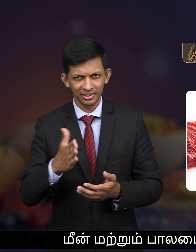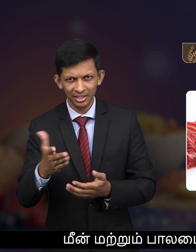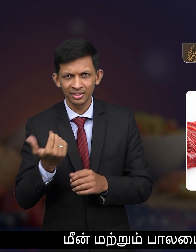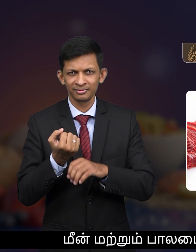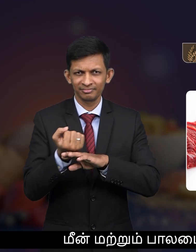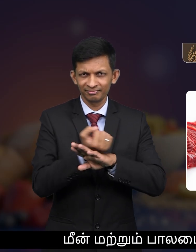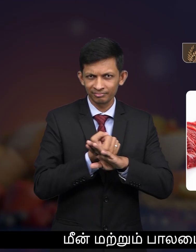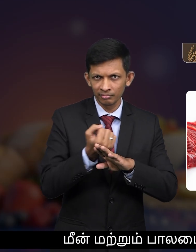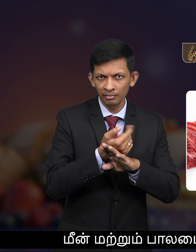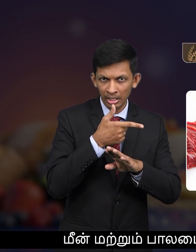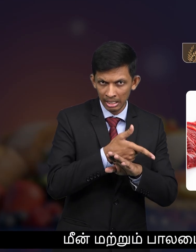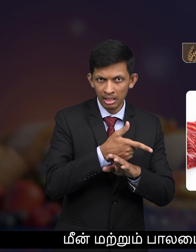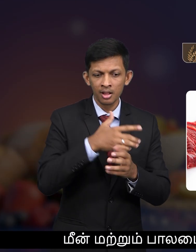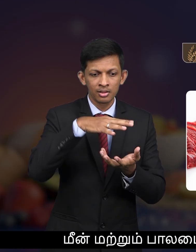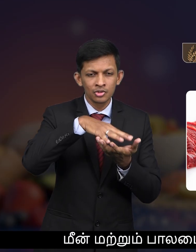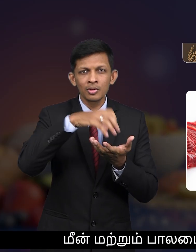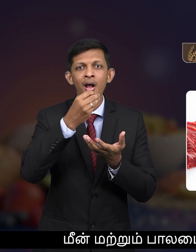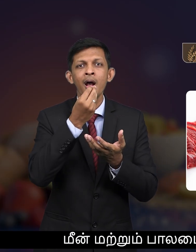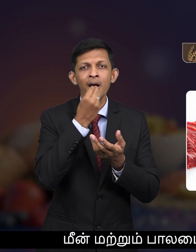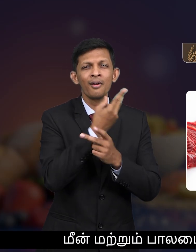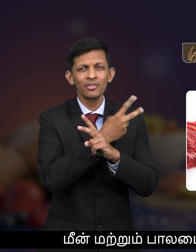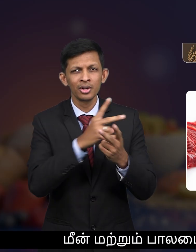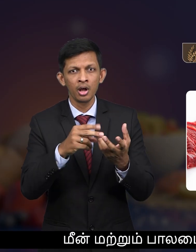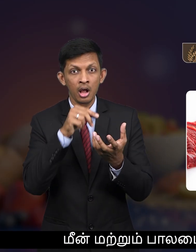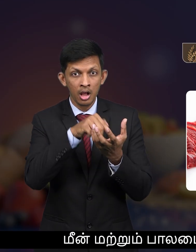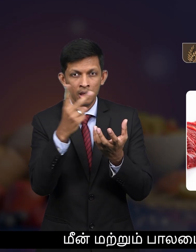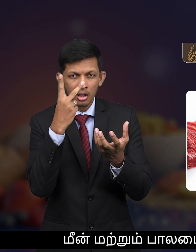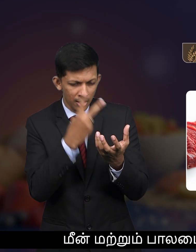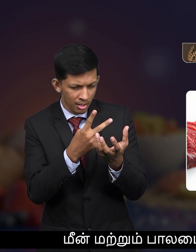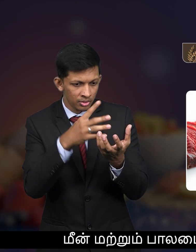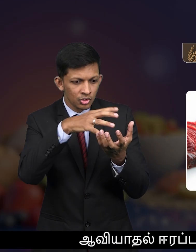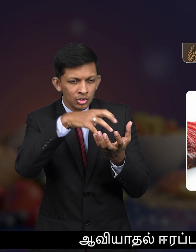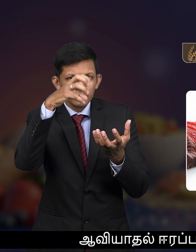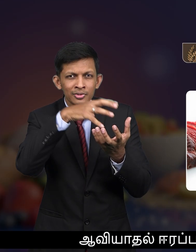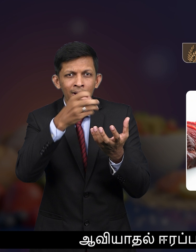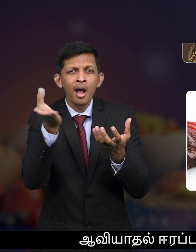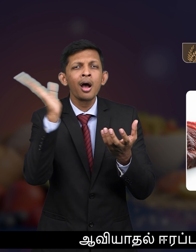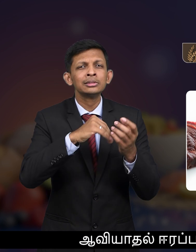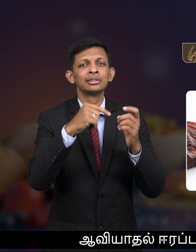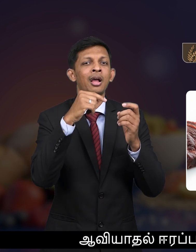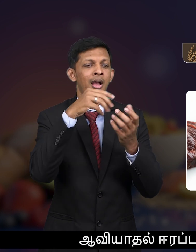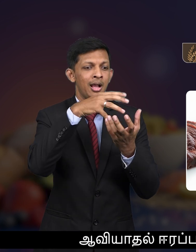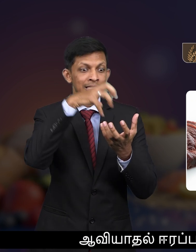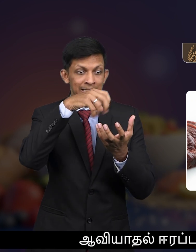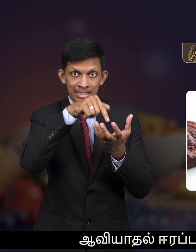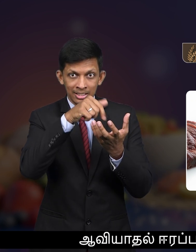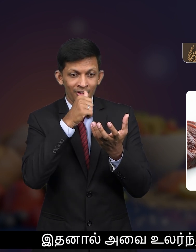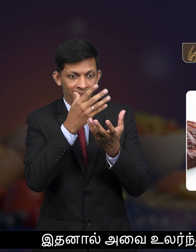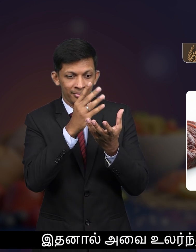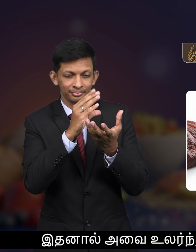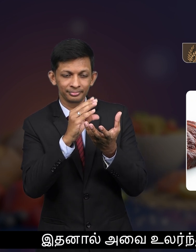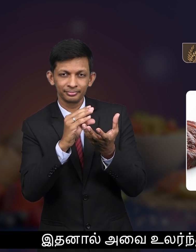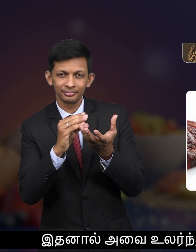போன்ற உணவுகளில் ஆவியாதல் ஈரப்பத இழப்பை ஏற்படுத்துகிறது. இதனால் அவை